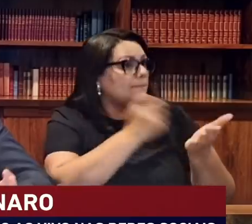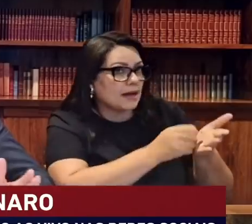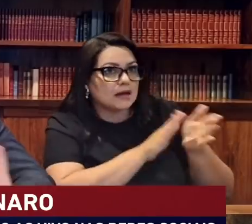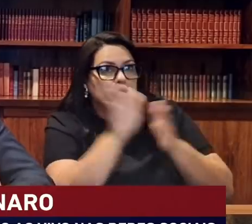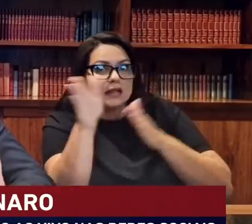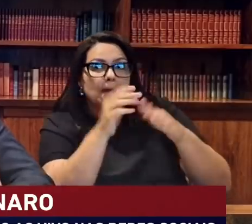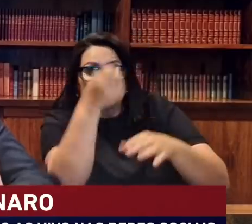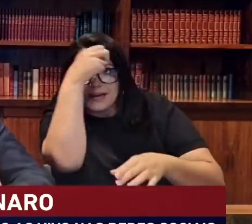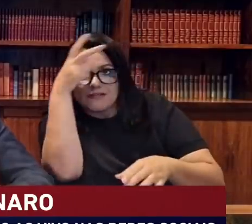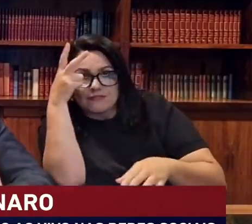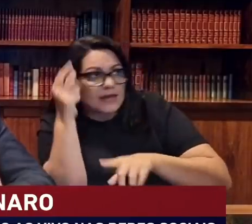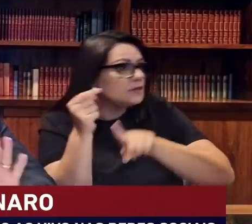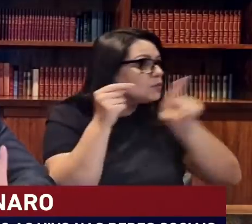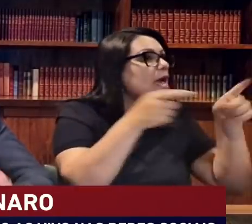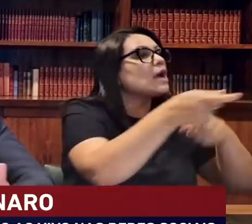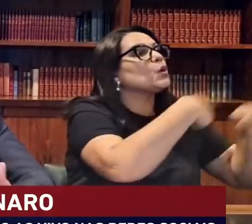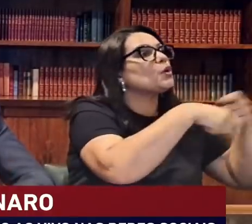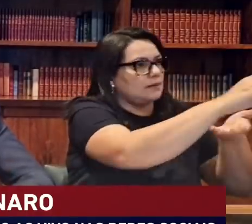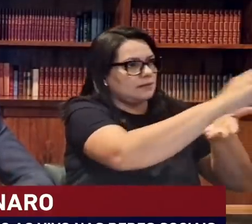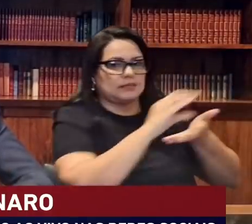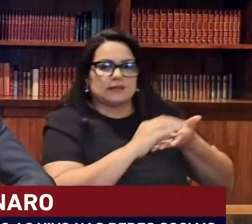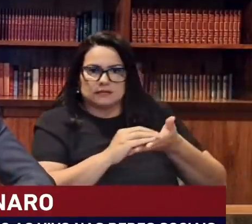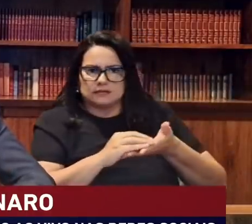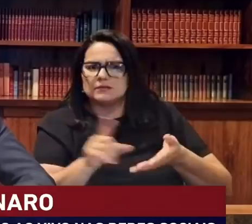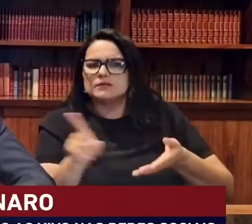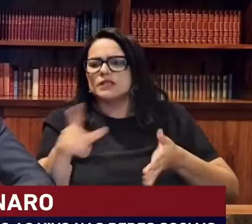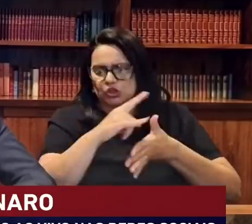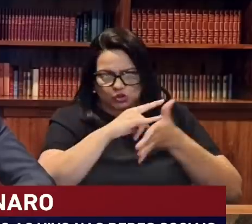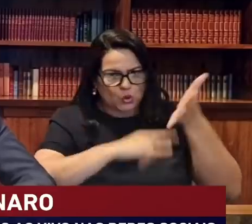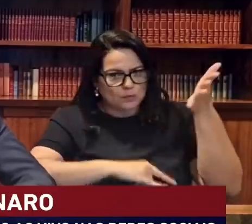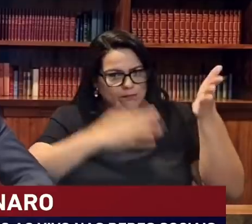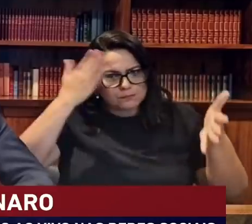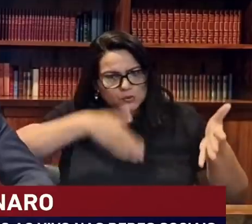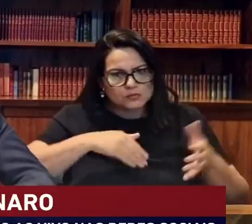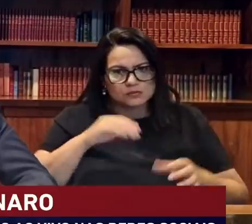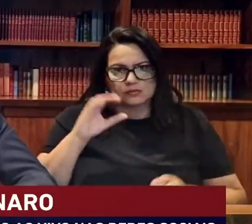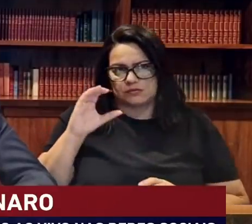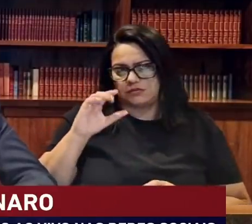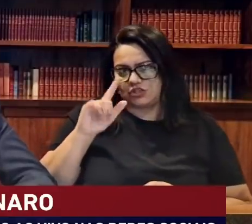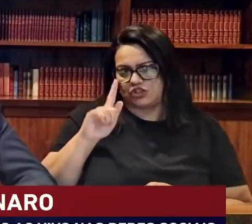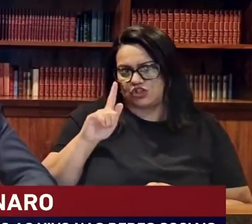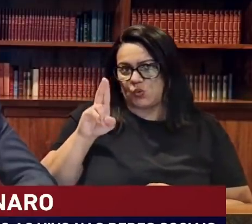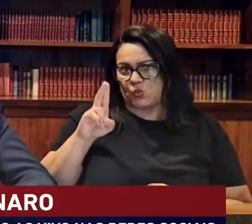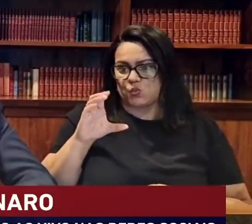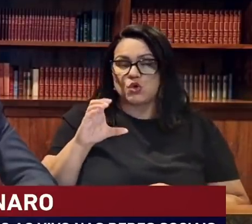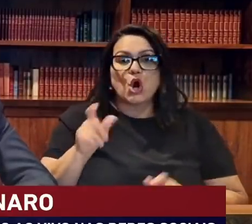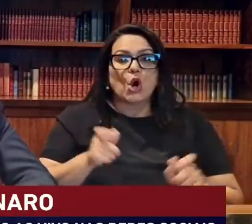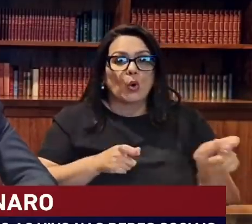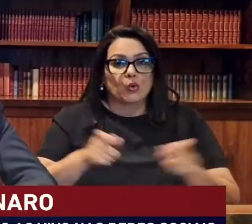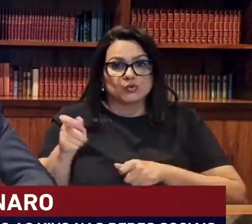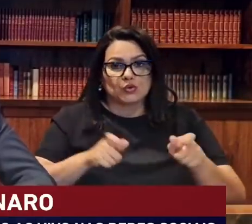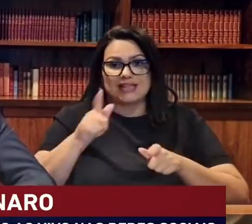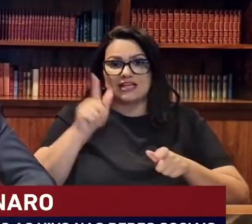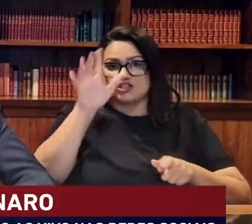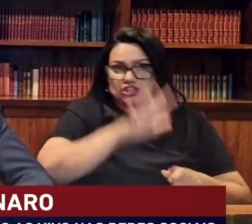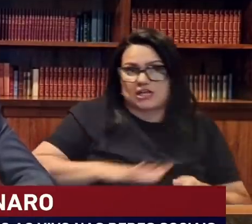É tudo documentado, então não tem problema nenhum. Né? A CGU, Controladoria Geral da União, que